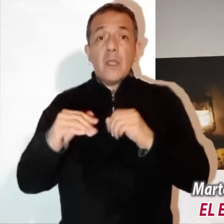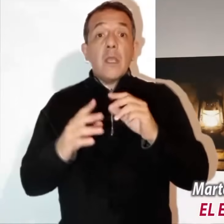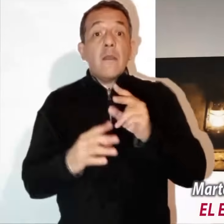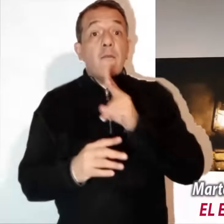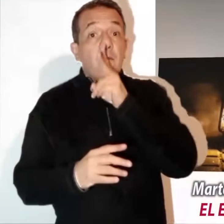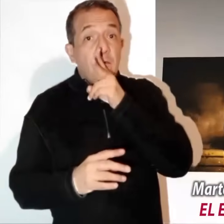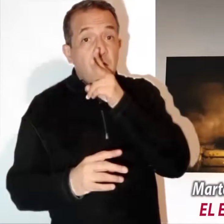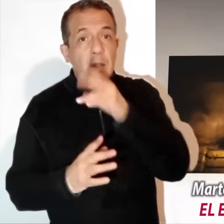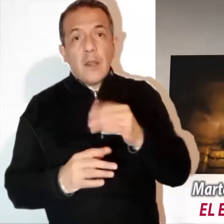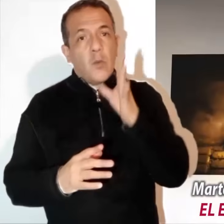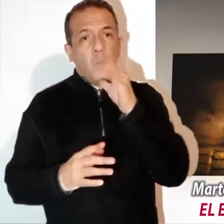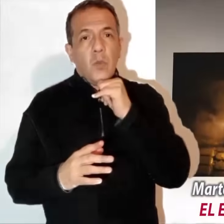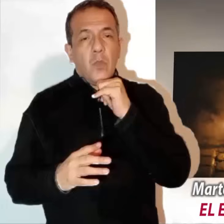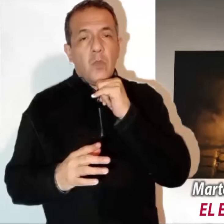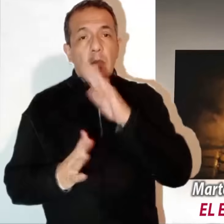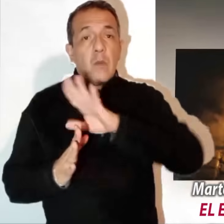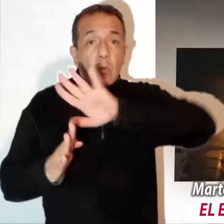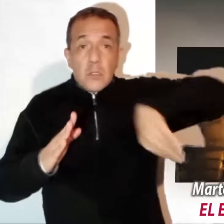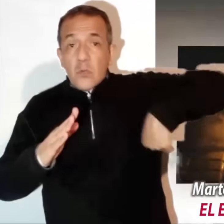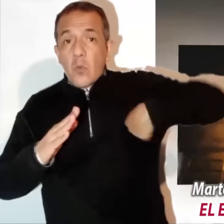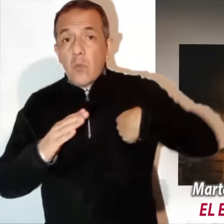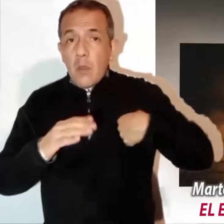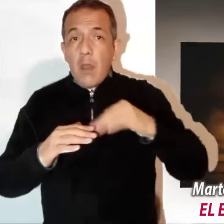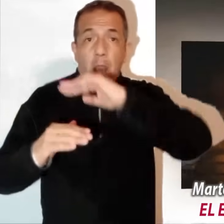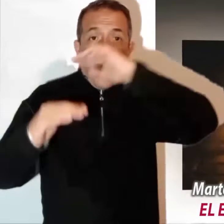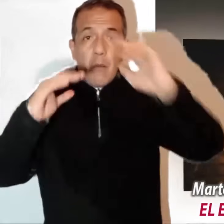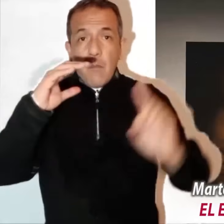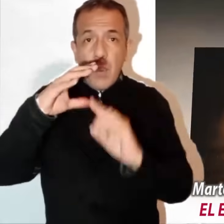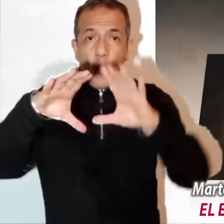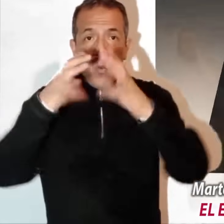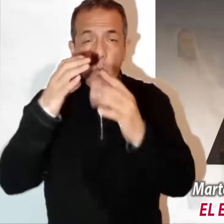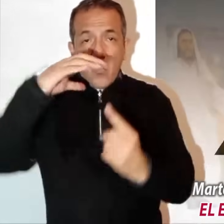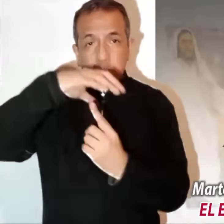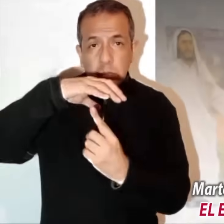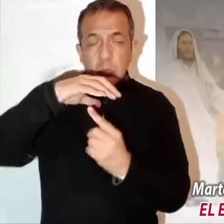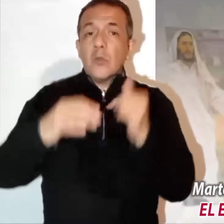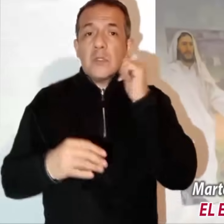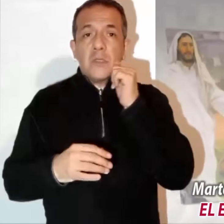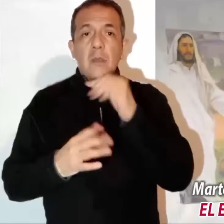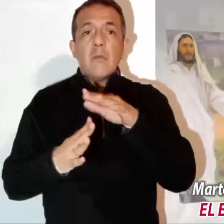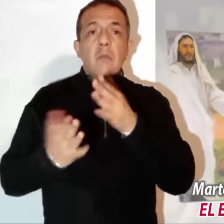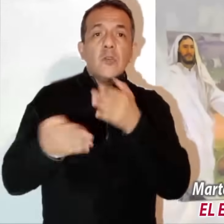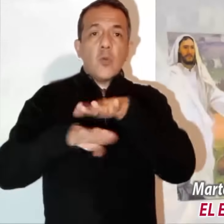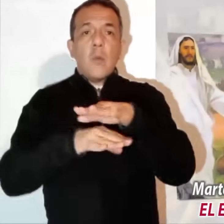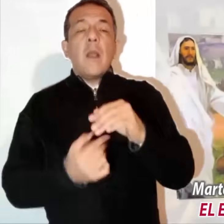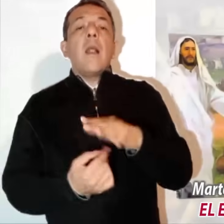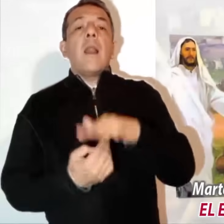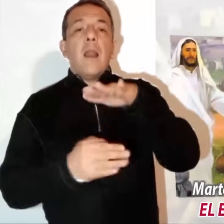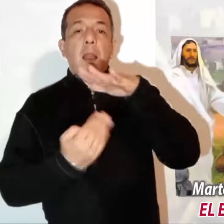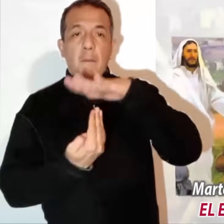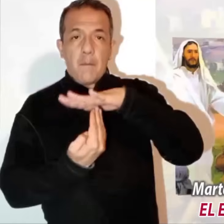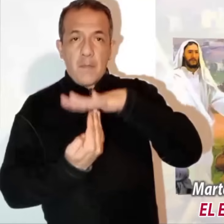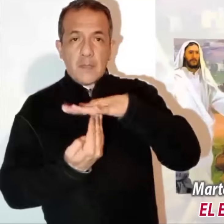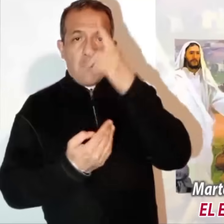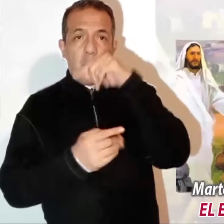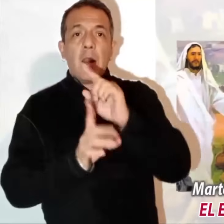olla, sino que se pone sobre un candelero, para que alumbre a todos los de la casa. De igual